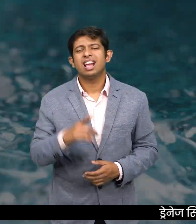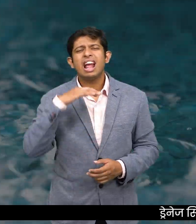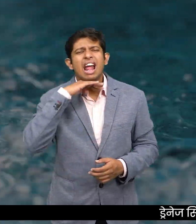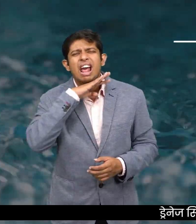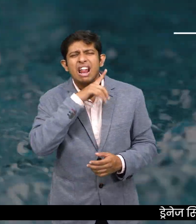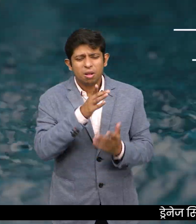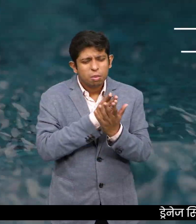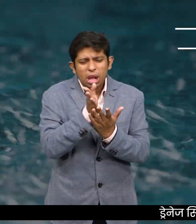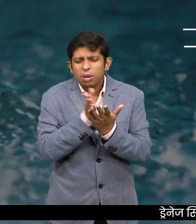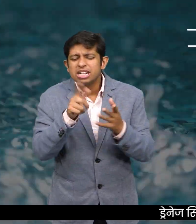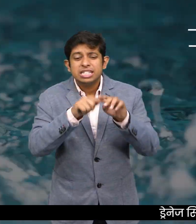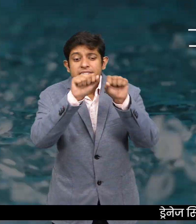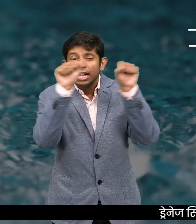ड्रेनेज सिस्टमचे प्रकार: